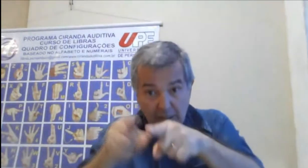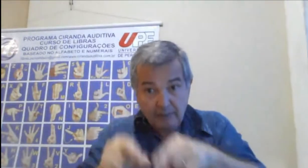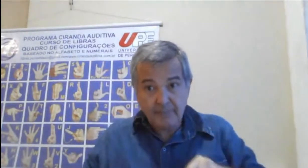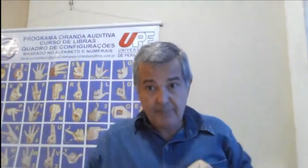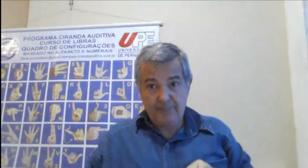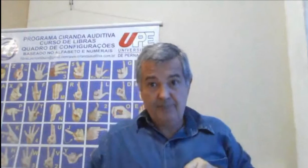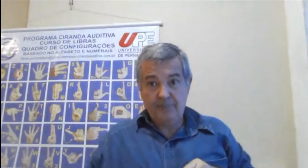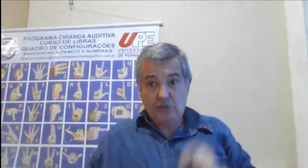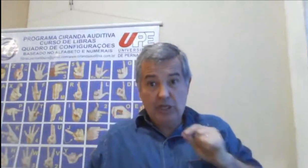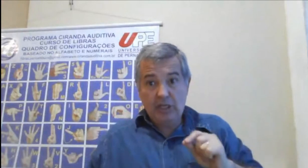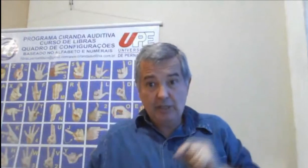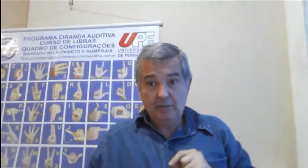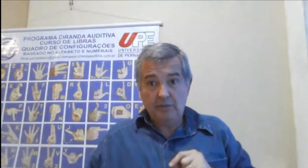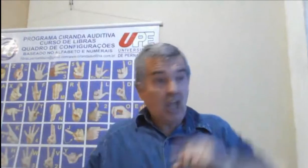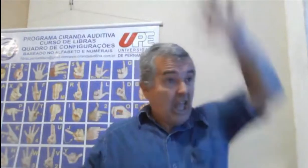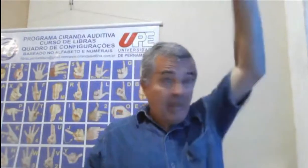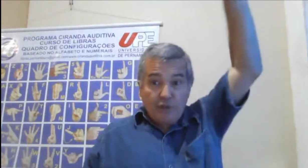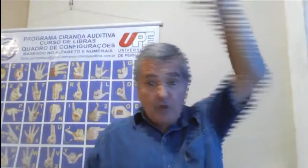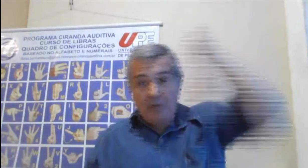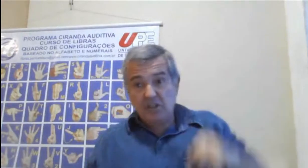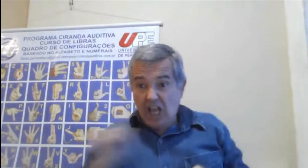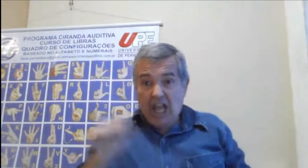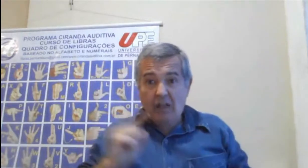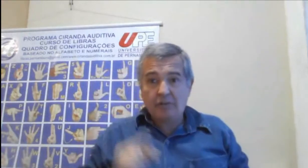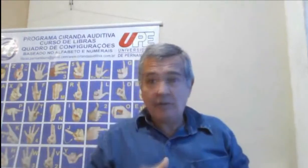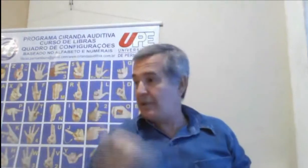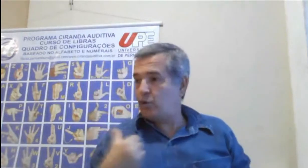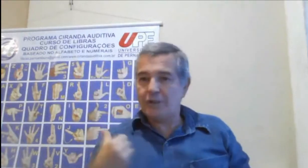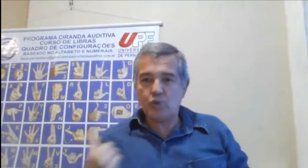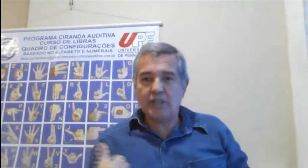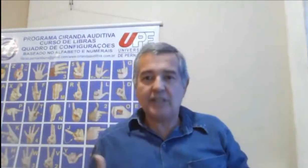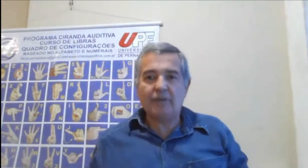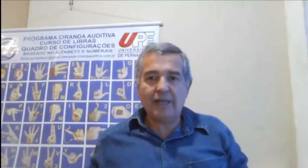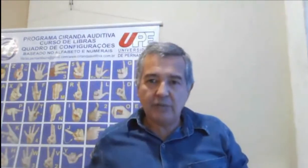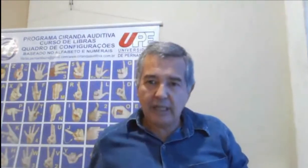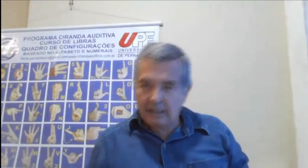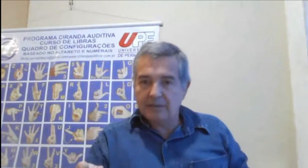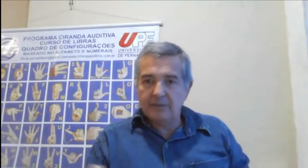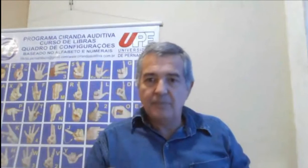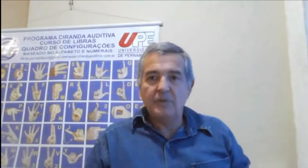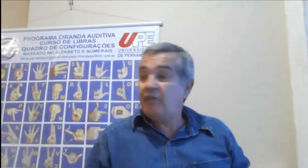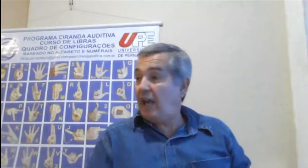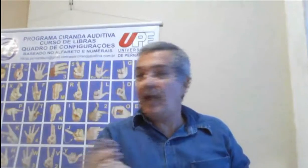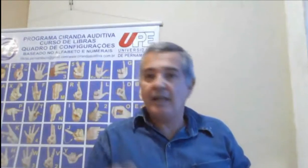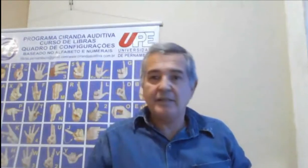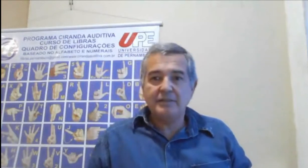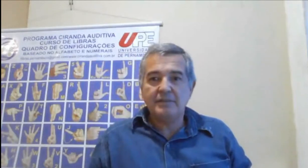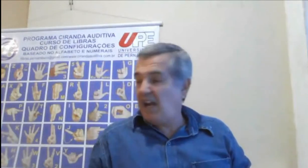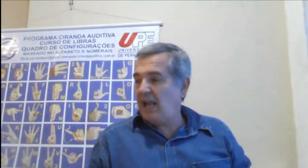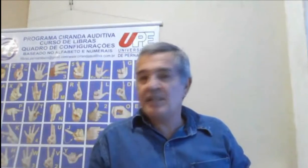daí, chega, levantou a mão e disse, e mandou a surda que estava ao lado dela, vai lá